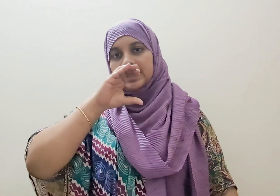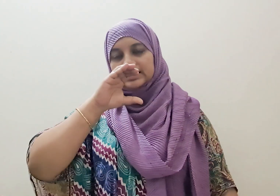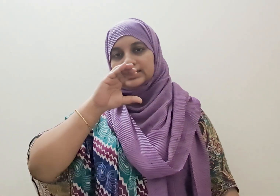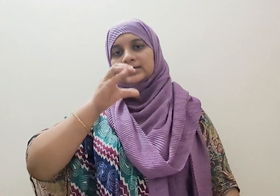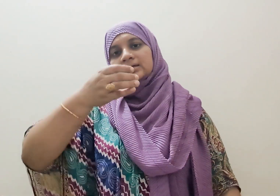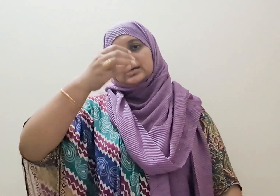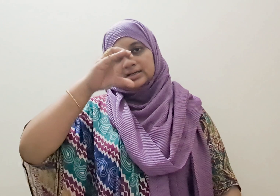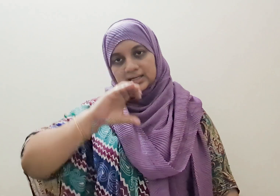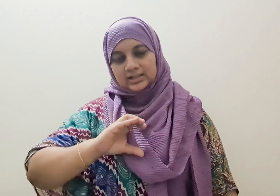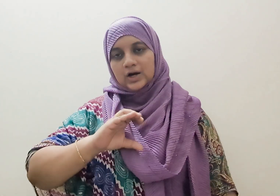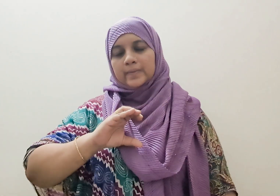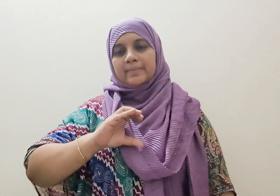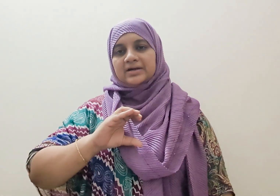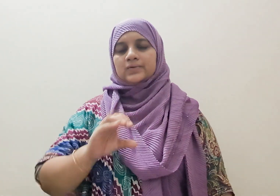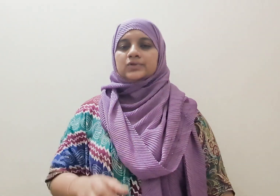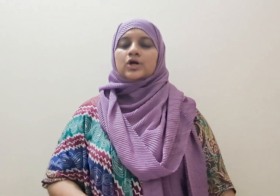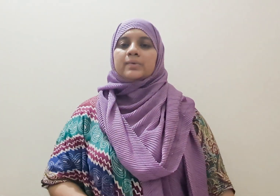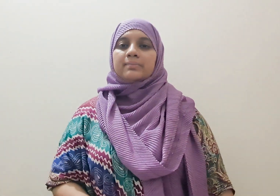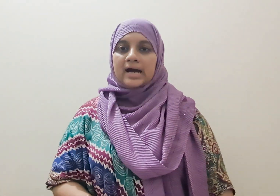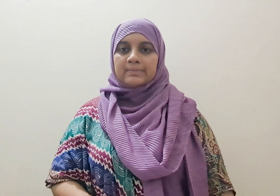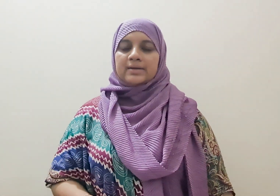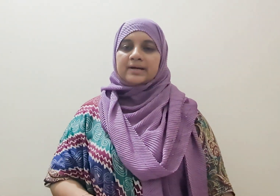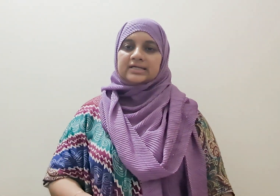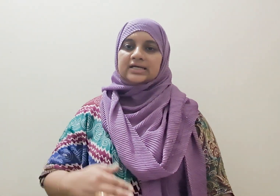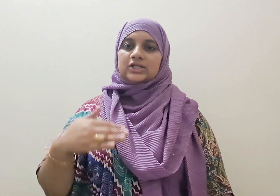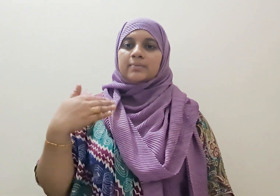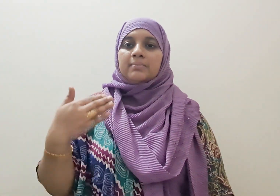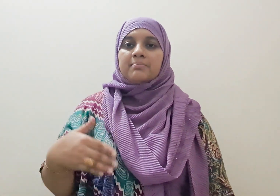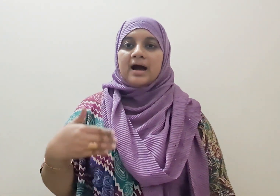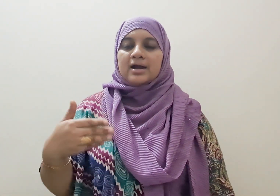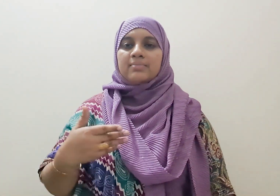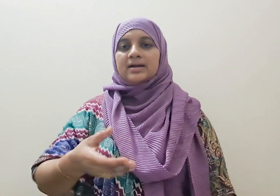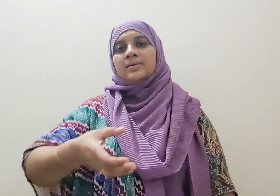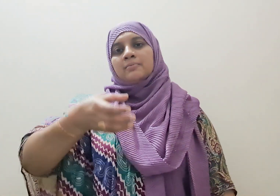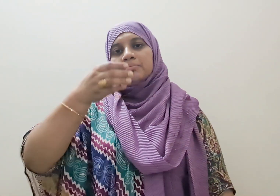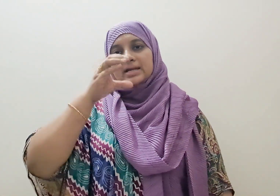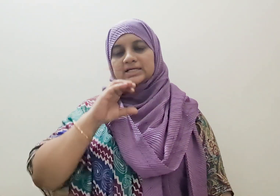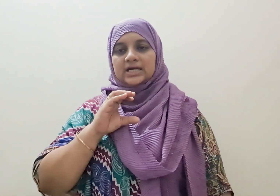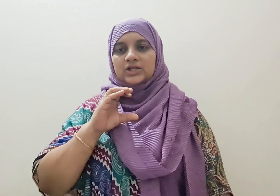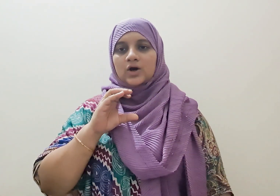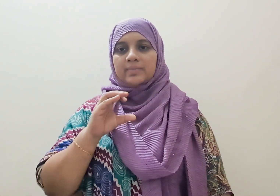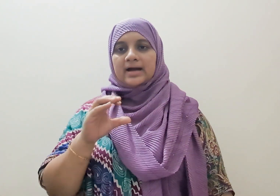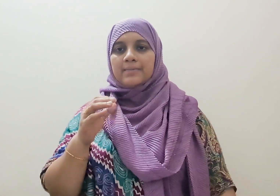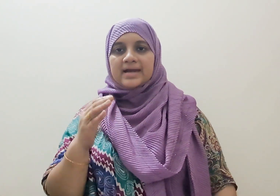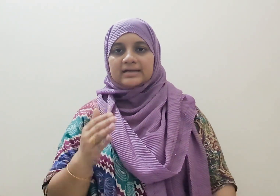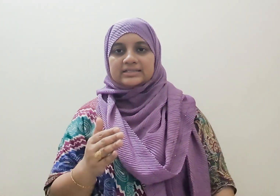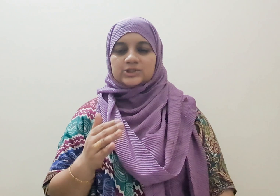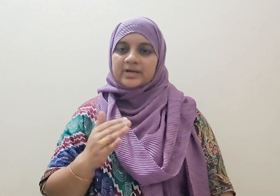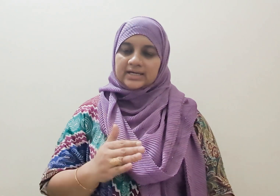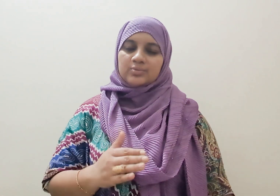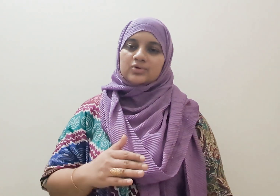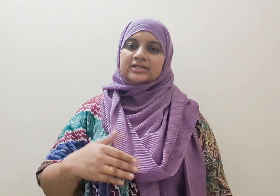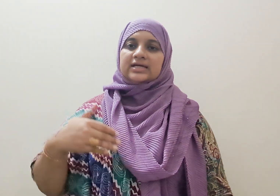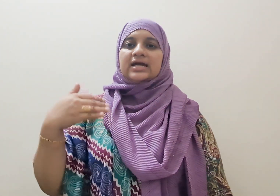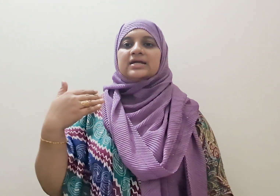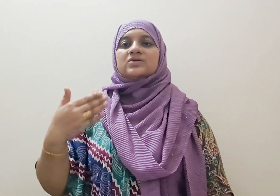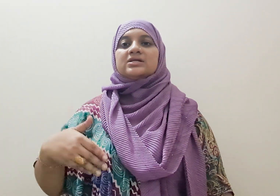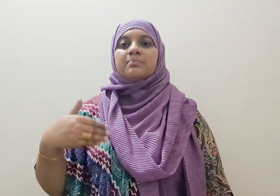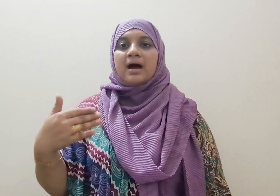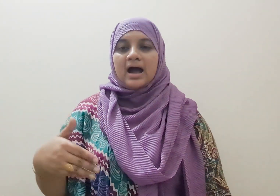পানি খেতে হবে, পান করতে হবে। বারবার পানি খেতে হবে, বারবার পানি খেতে হবে। আমি একটা জিনিস ভেঙে বলে দিই, এটা হচ্ছে